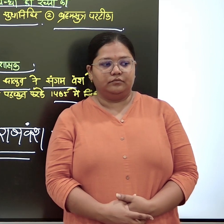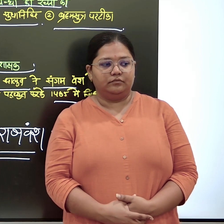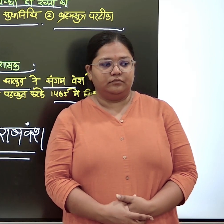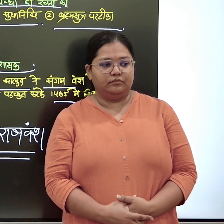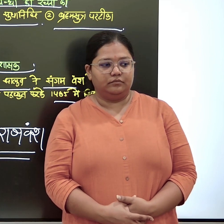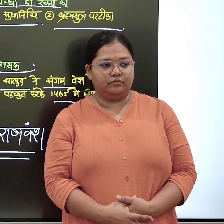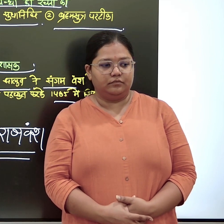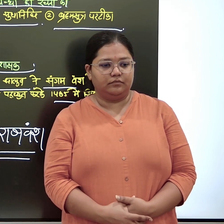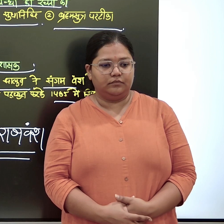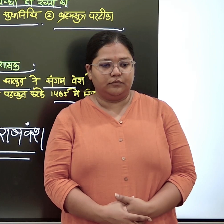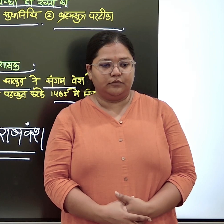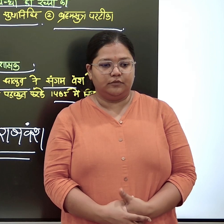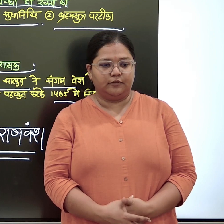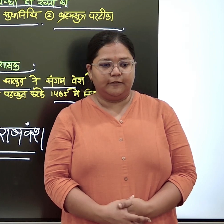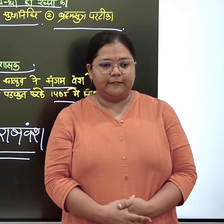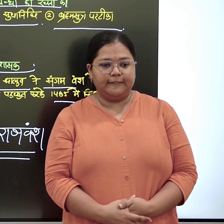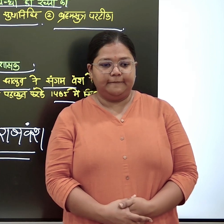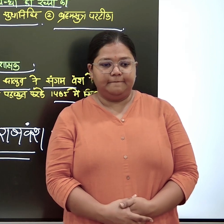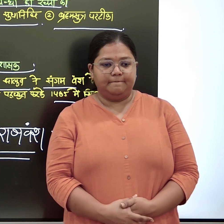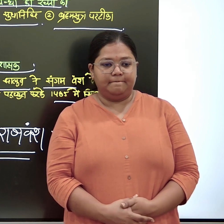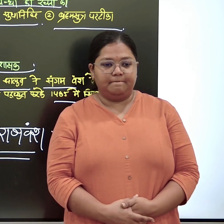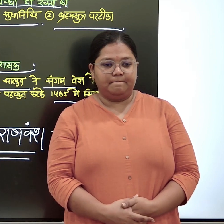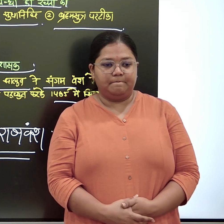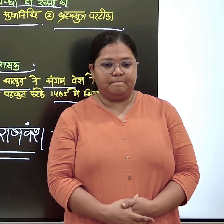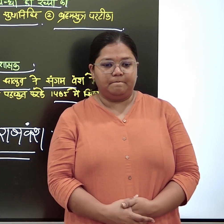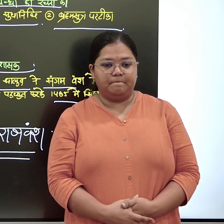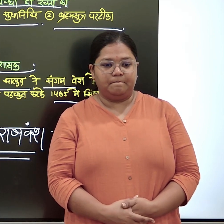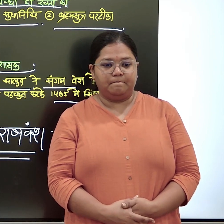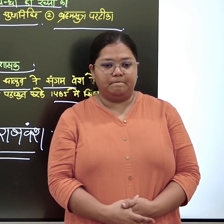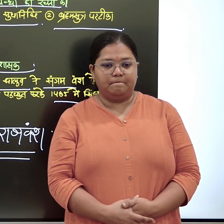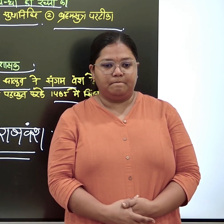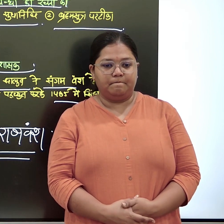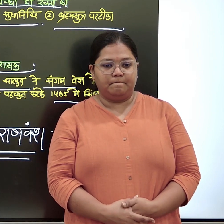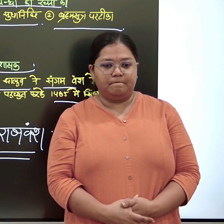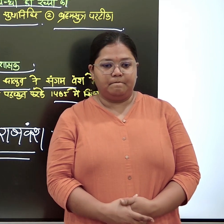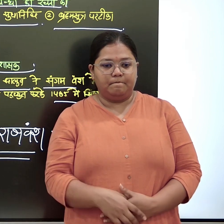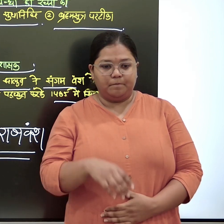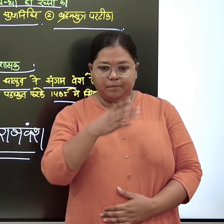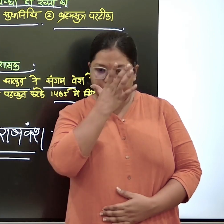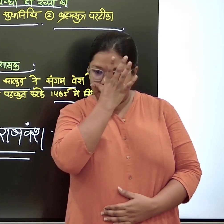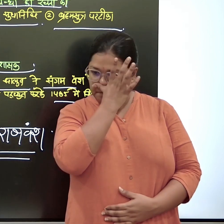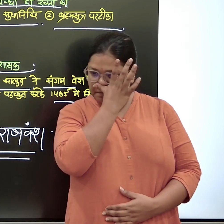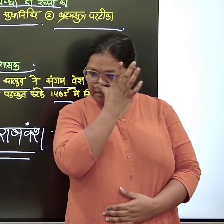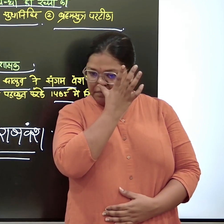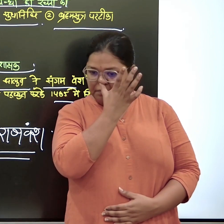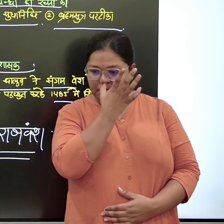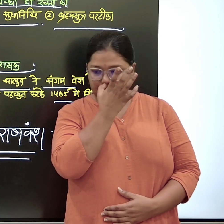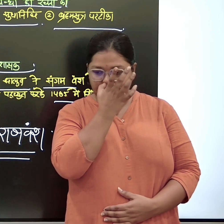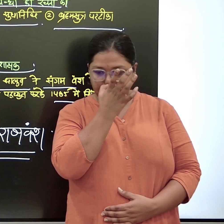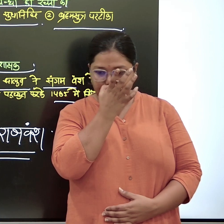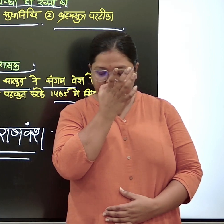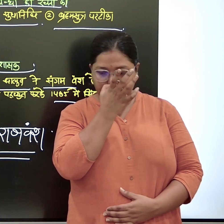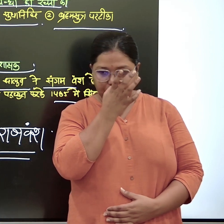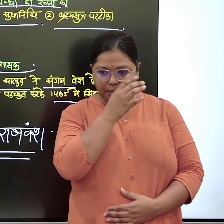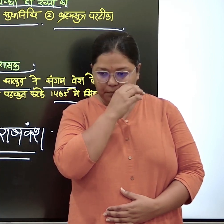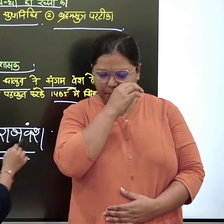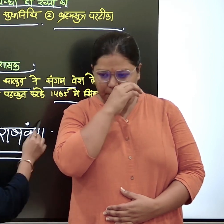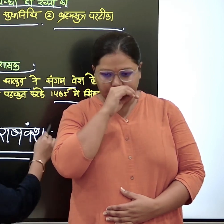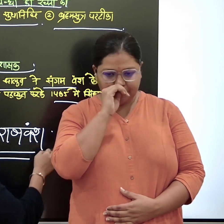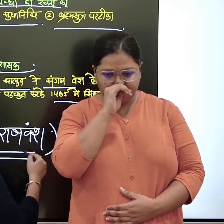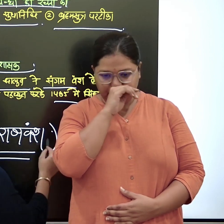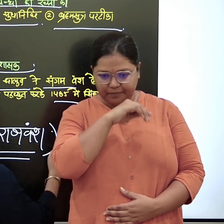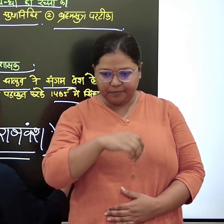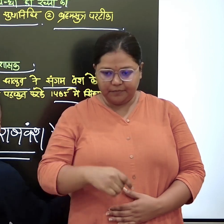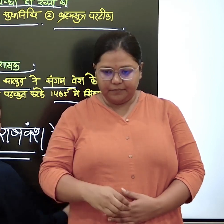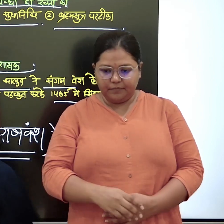पद्युचत करके 1485 में सिंहासन पर अधिकार कर लिया। तो अब चालू क्या